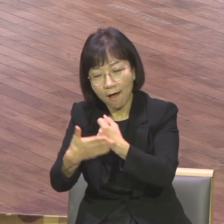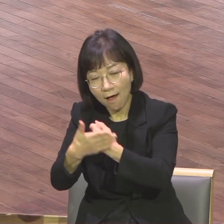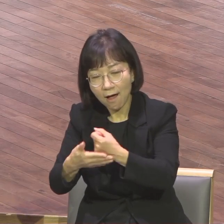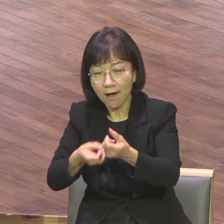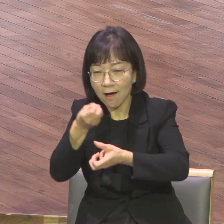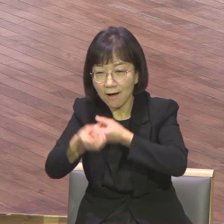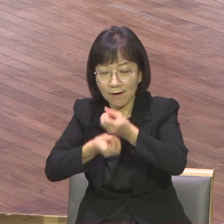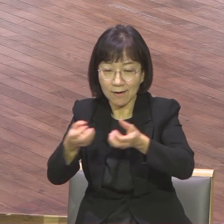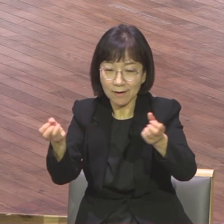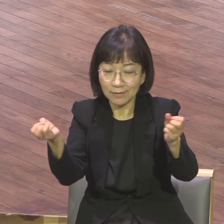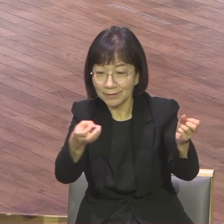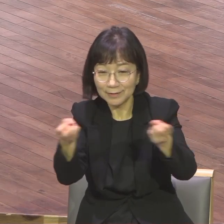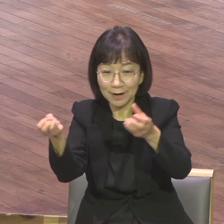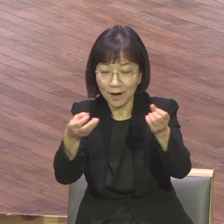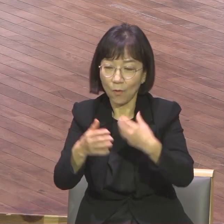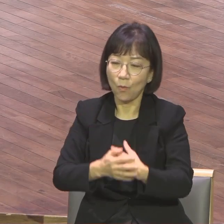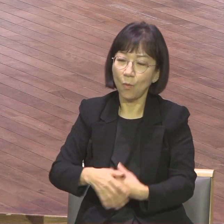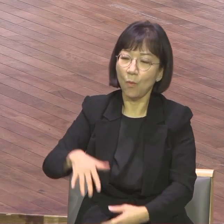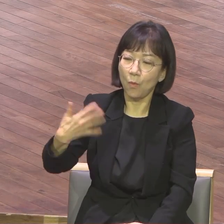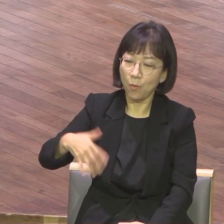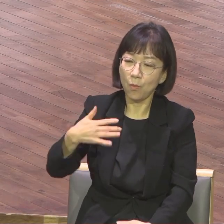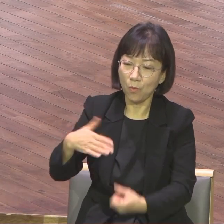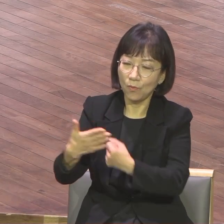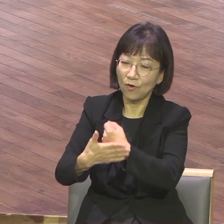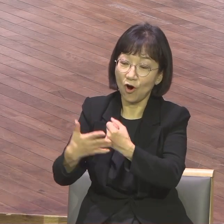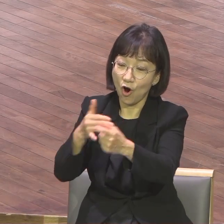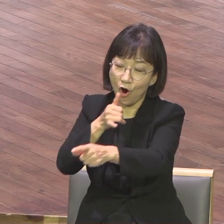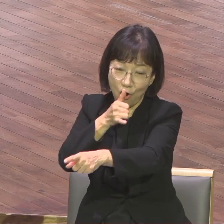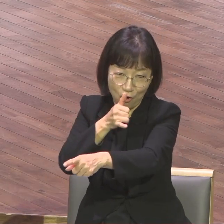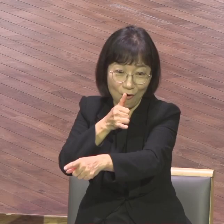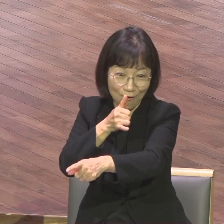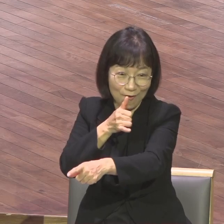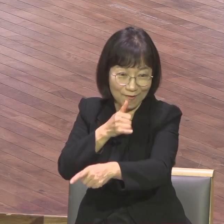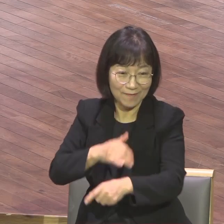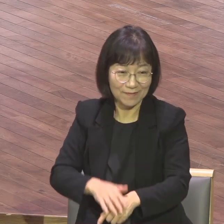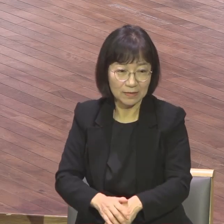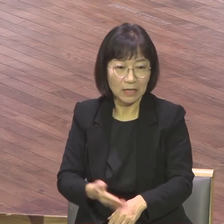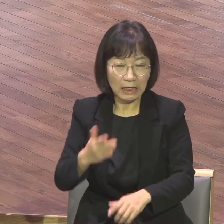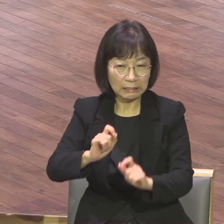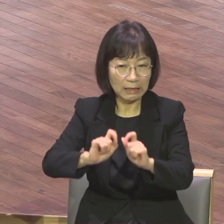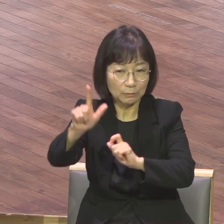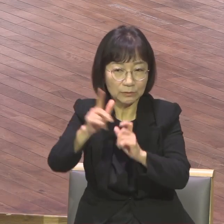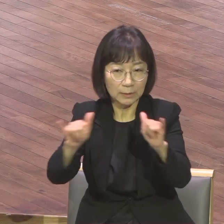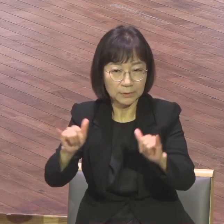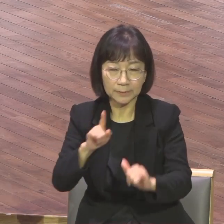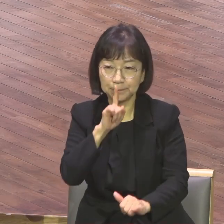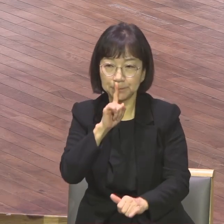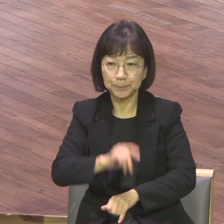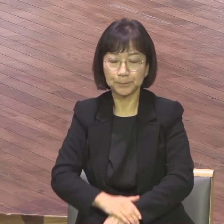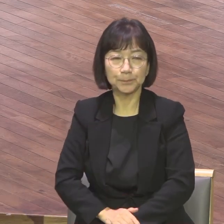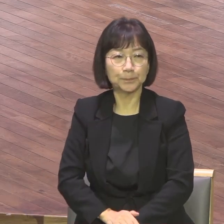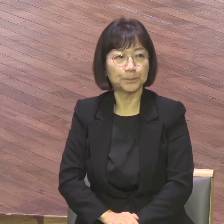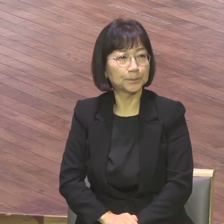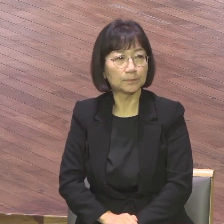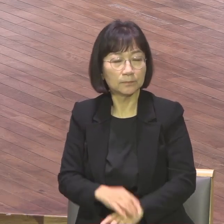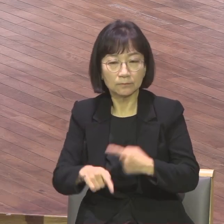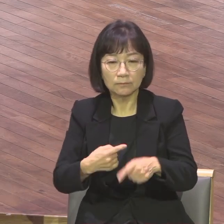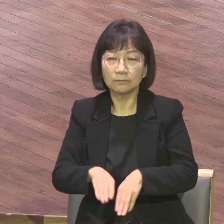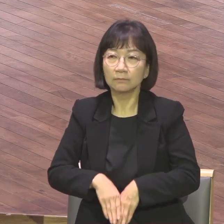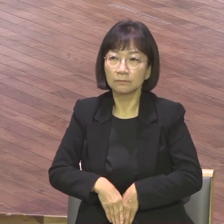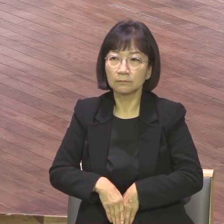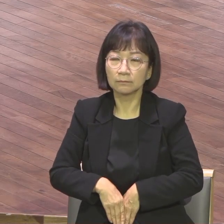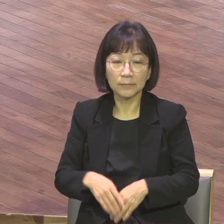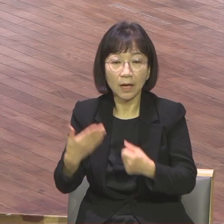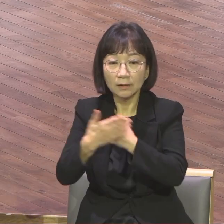포럼이 되는 사람은 예배 성공한 사람이에요. 잘 보세요. 거의 포럼 못합니다. 은혜 못 받은 사람은 은혜를